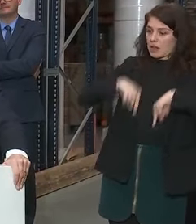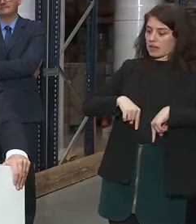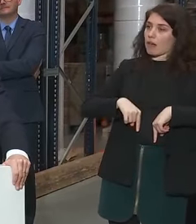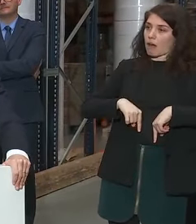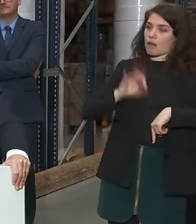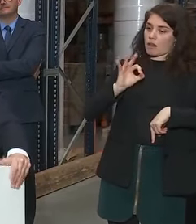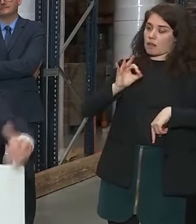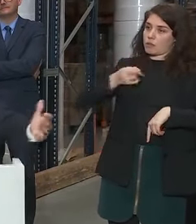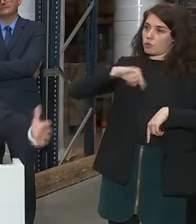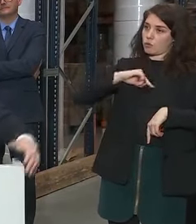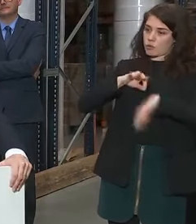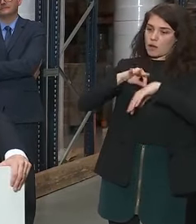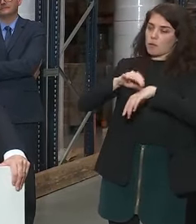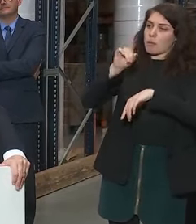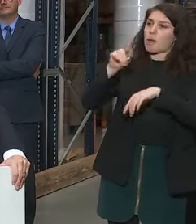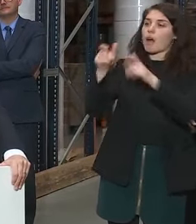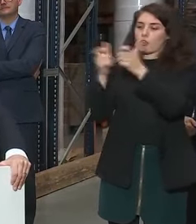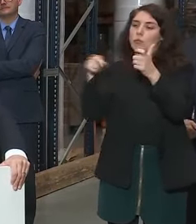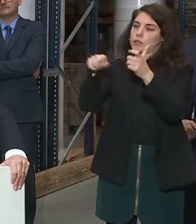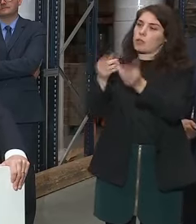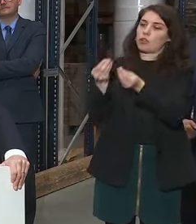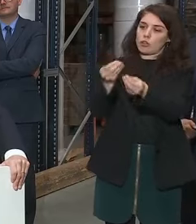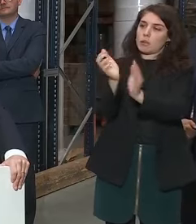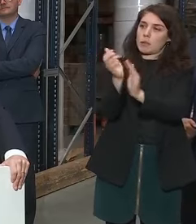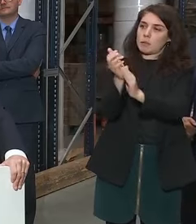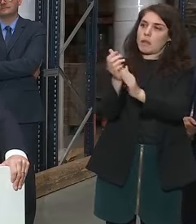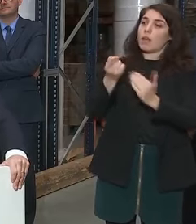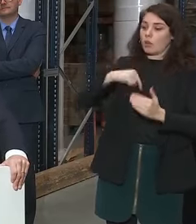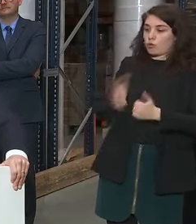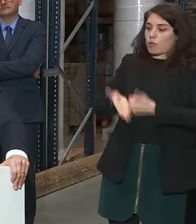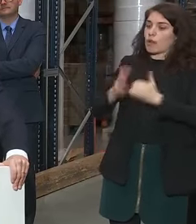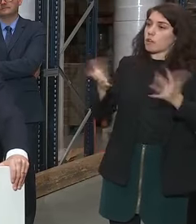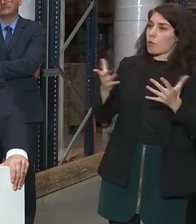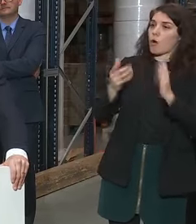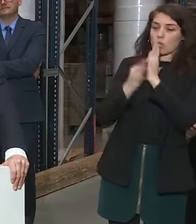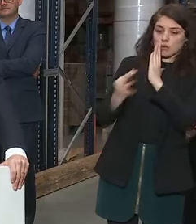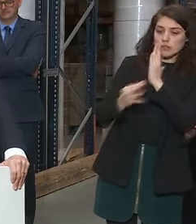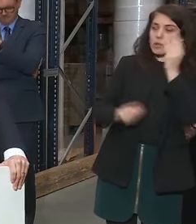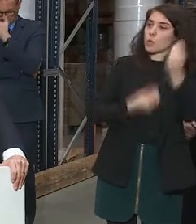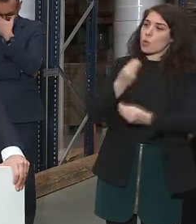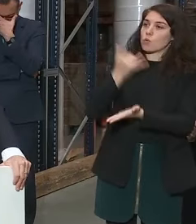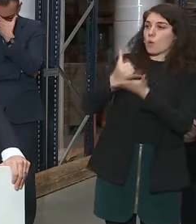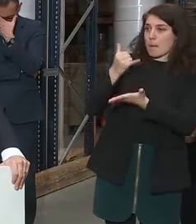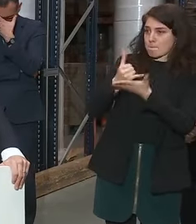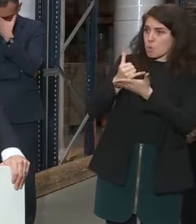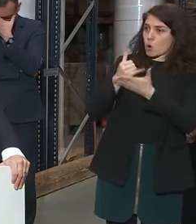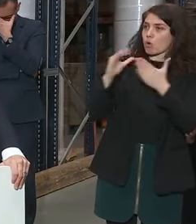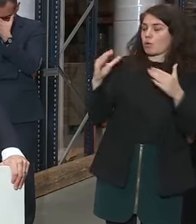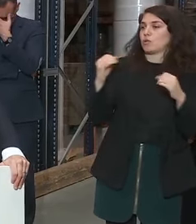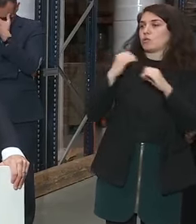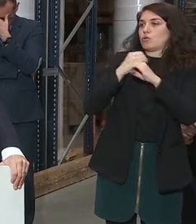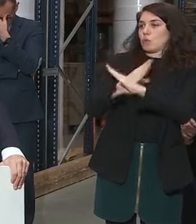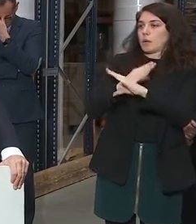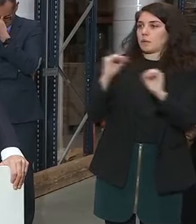en décidant de supprimer les cotisations et impôts qui, normalement, accompagnent ces dispositifs.